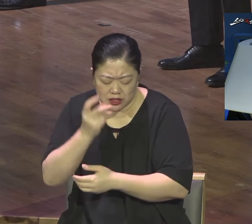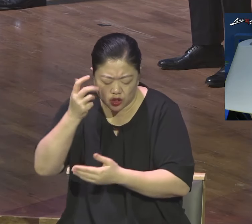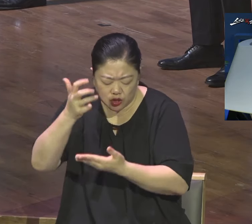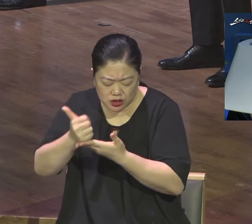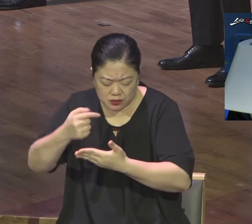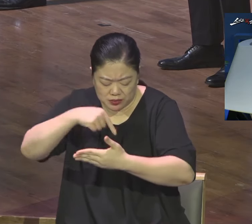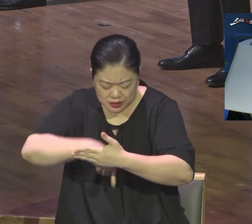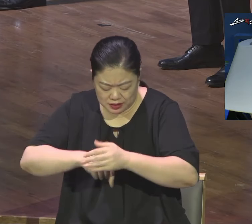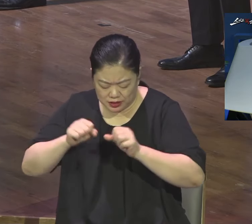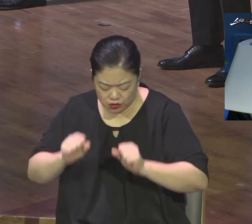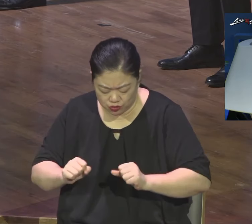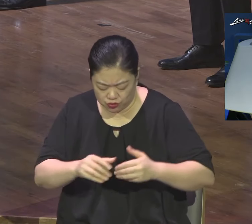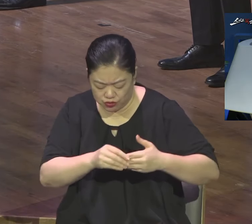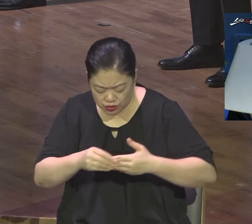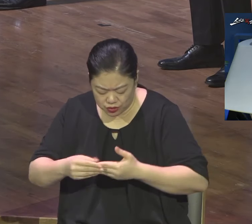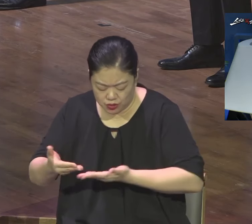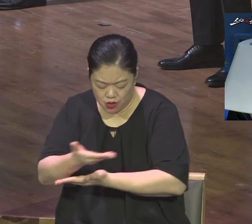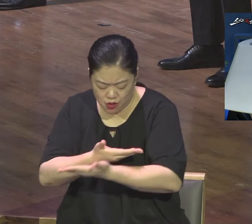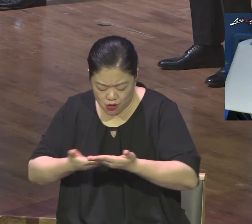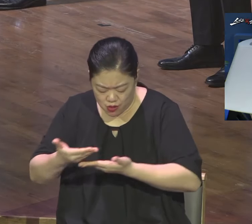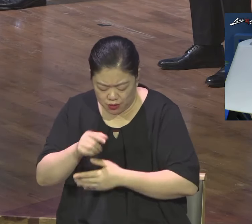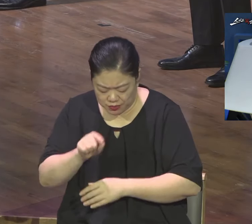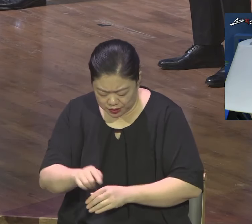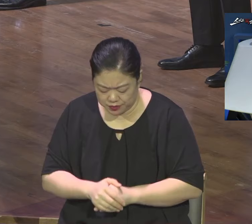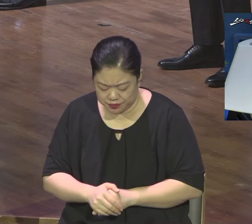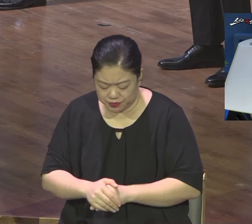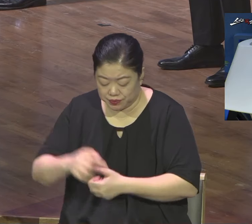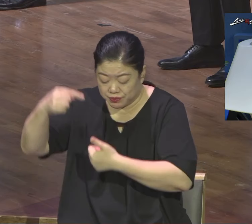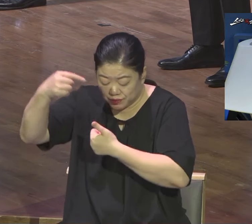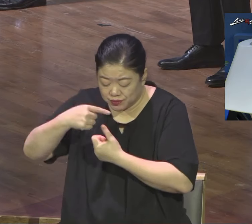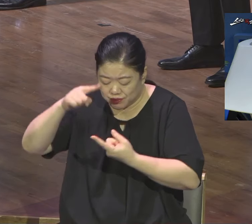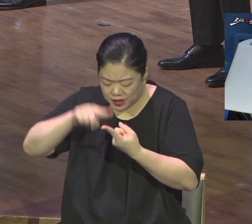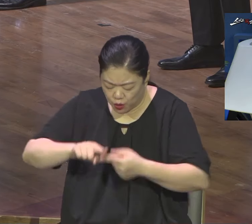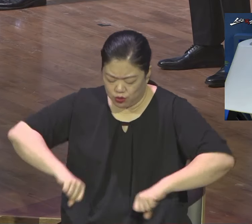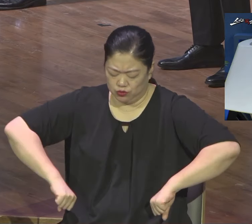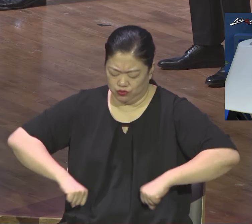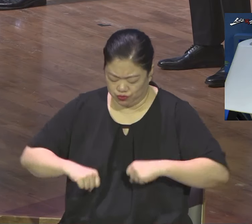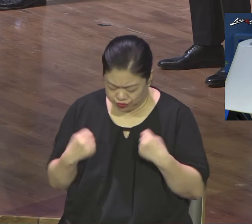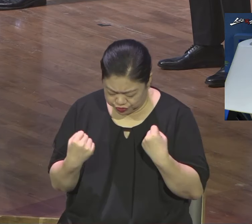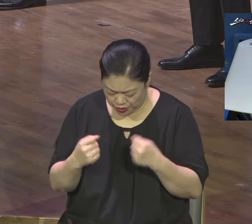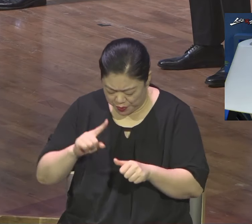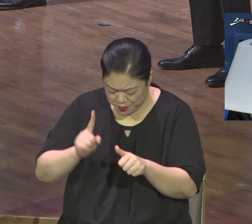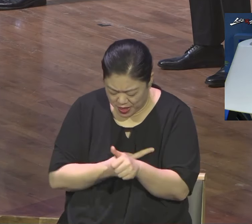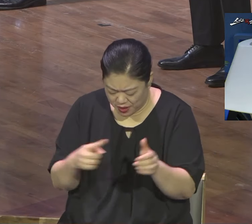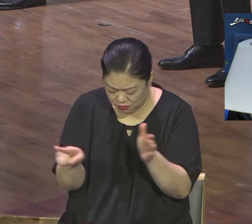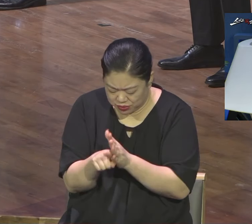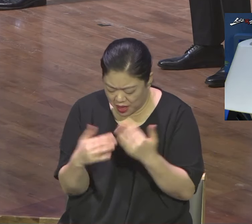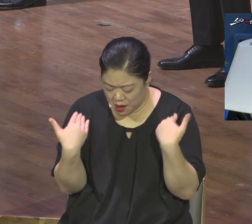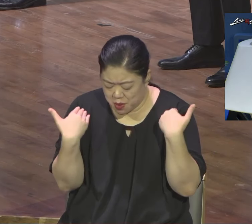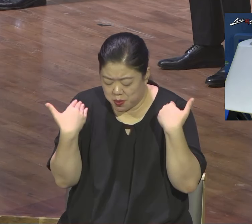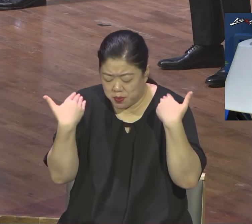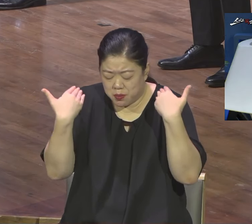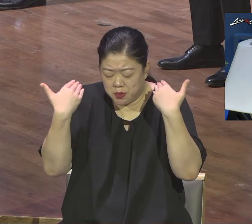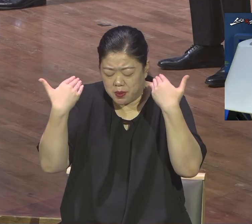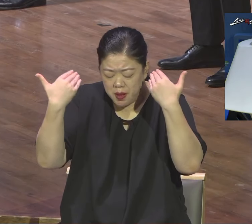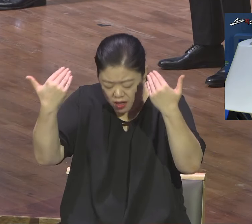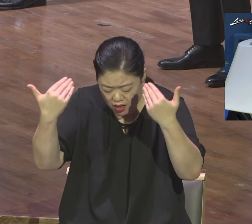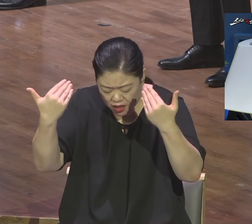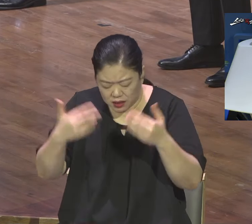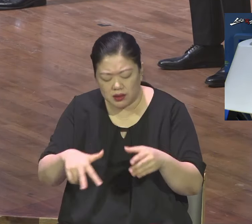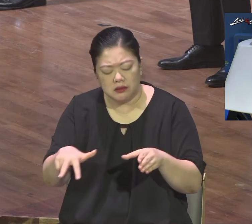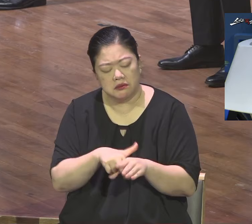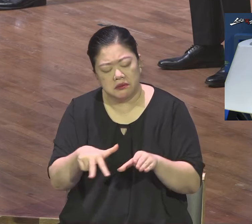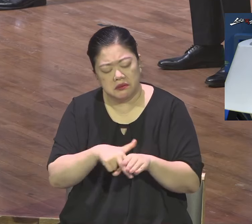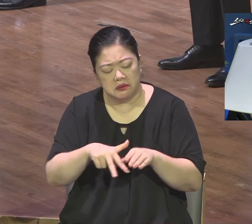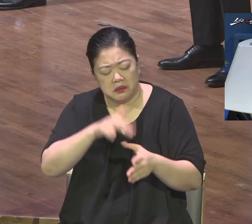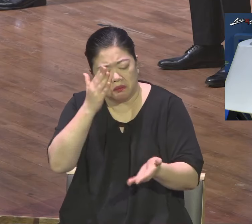교통 충만하심이 말씀을 즐겨 순종함으로 변화와 성장을 체험하며 형식적인 종교생활에 벗어나 하나님의